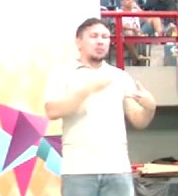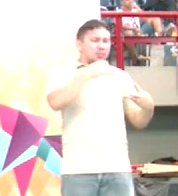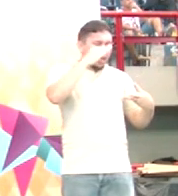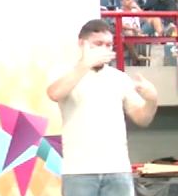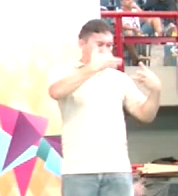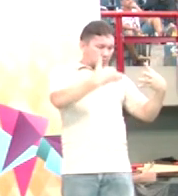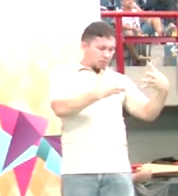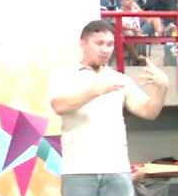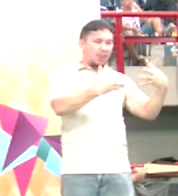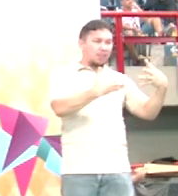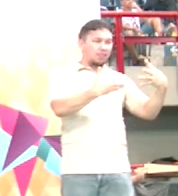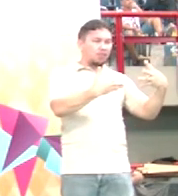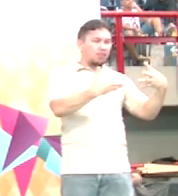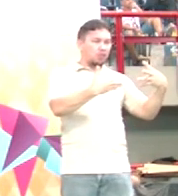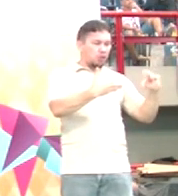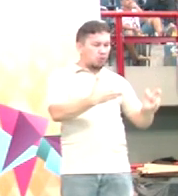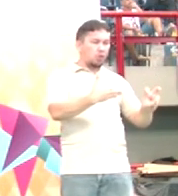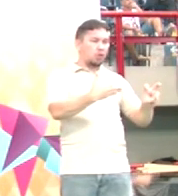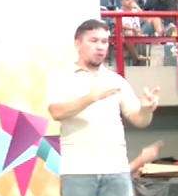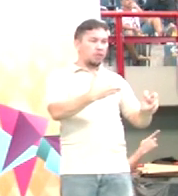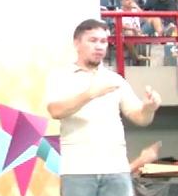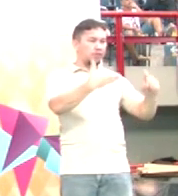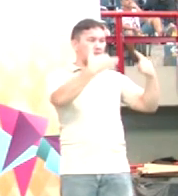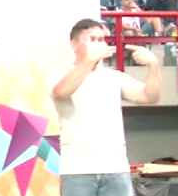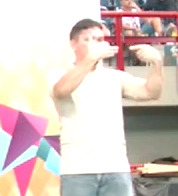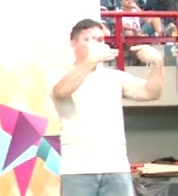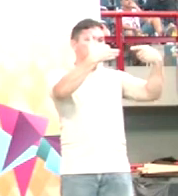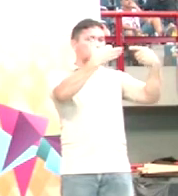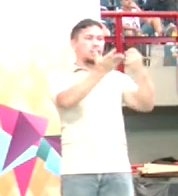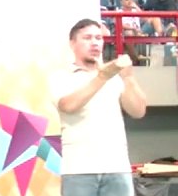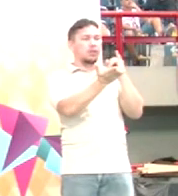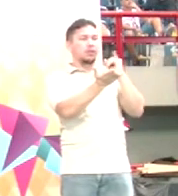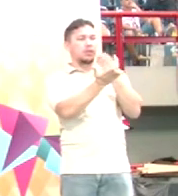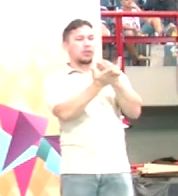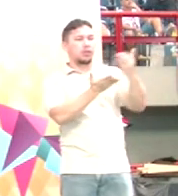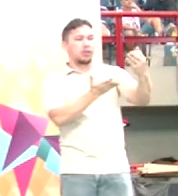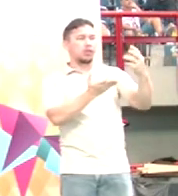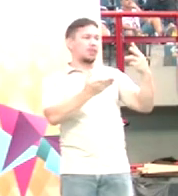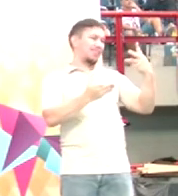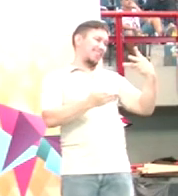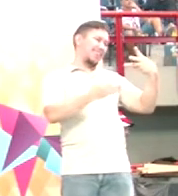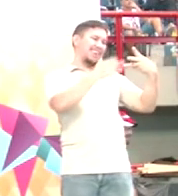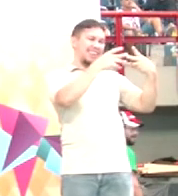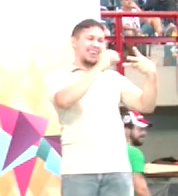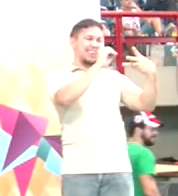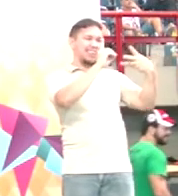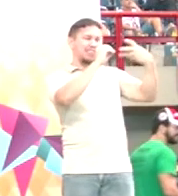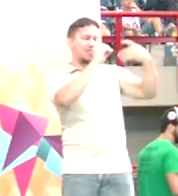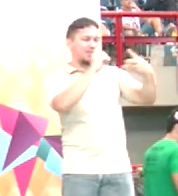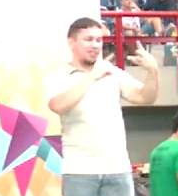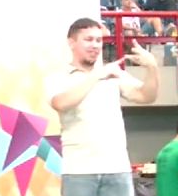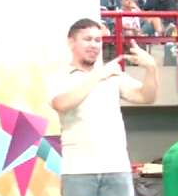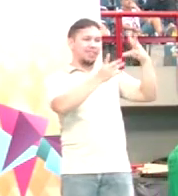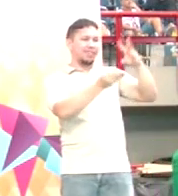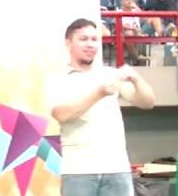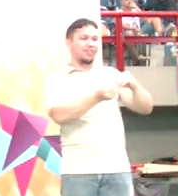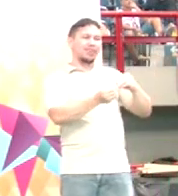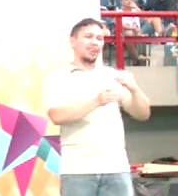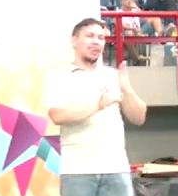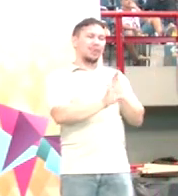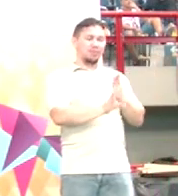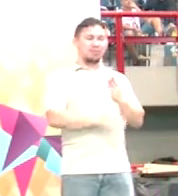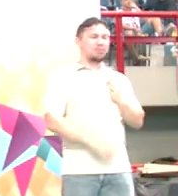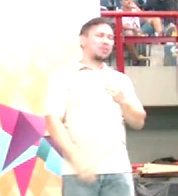Quem faz introdução, só um parágrafo para o desenvolvimento e a conclusão, vai perder pontos